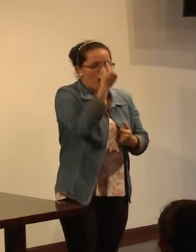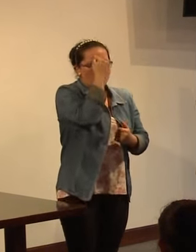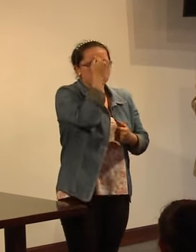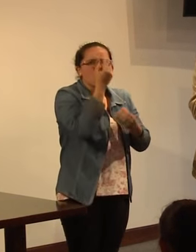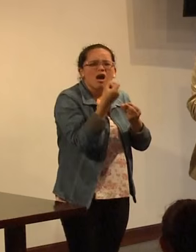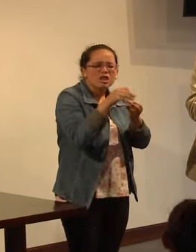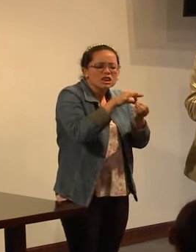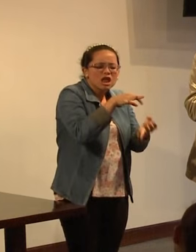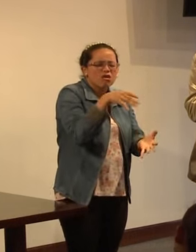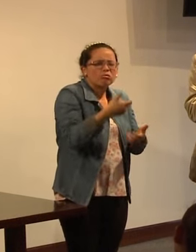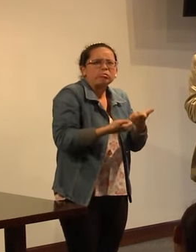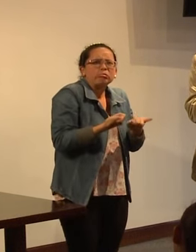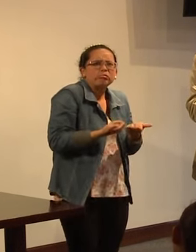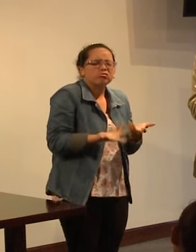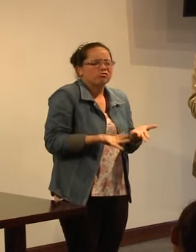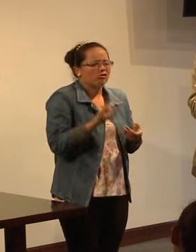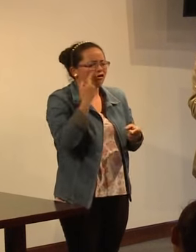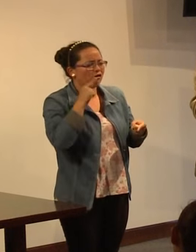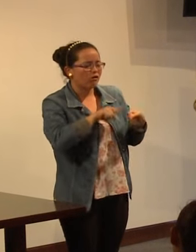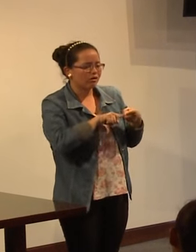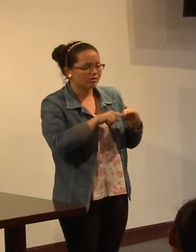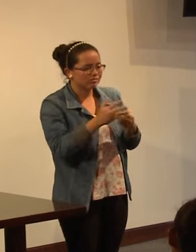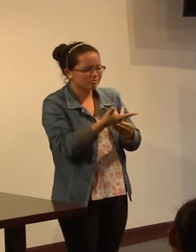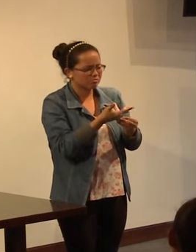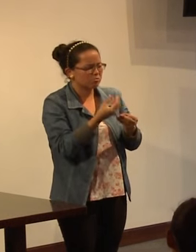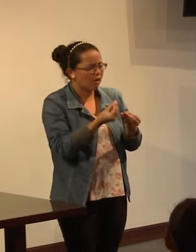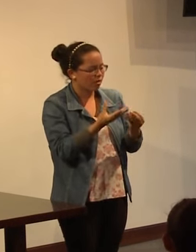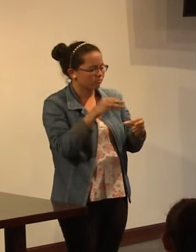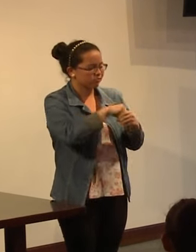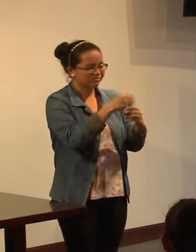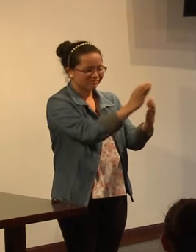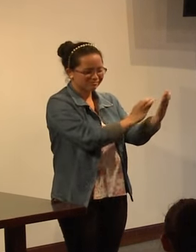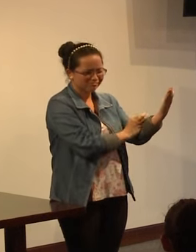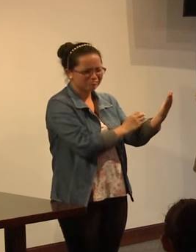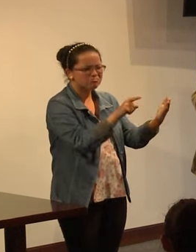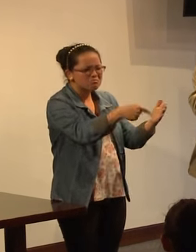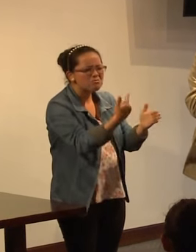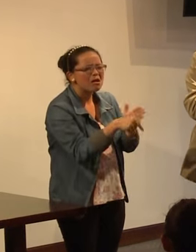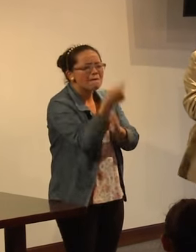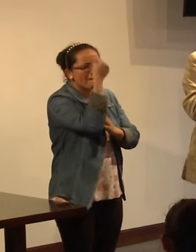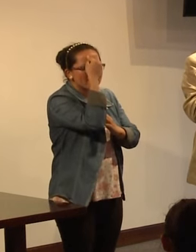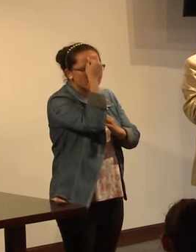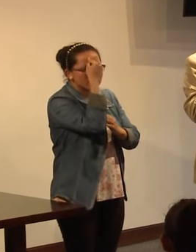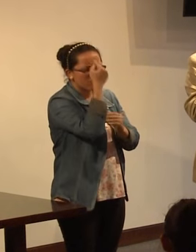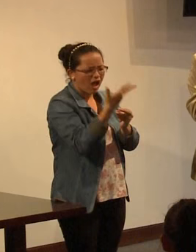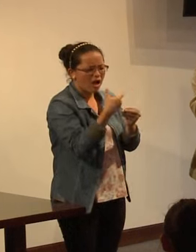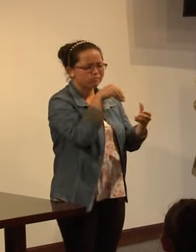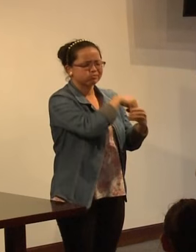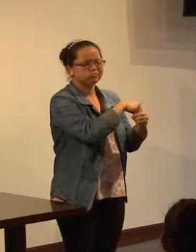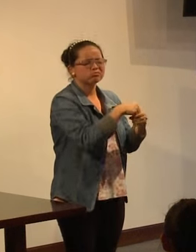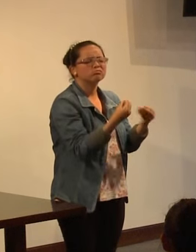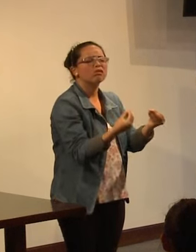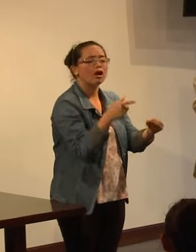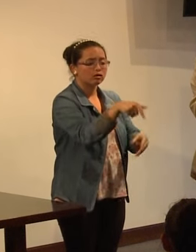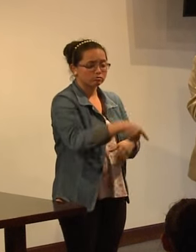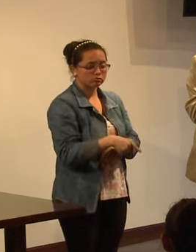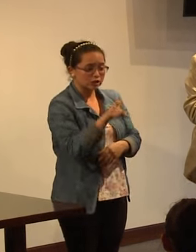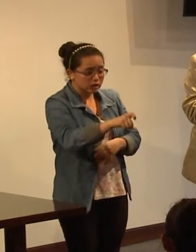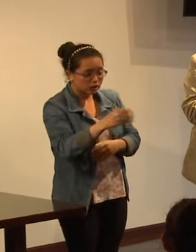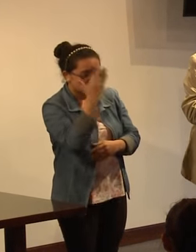de artes, llámese la que se llame, metida en un currículo? ¿A ustedes para qué se les ocurre que uno ve artes? ¿Es necesario realmente saber